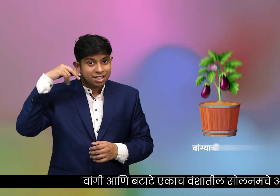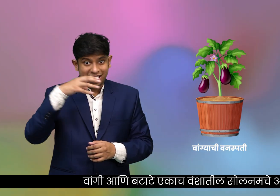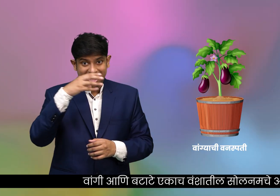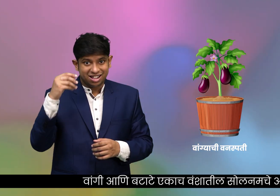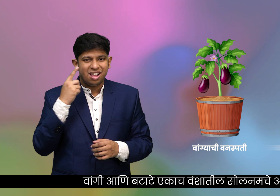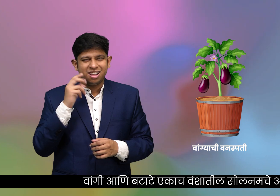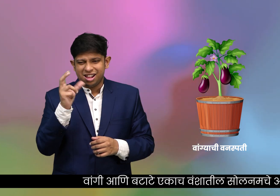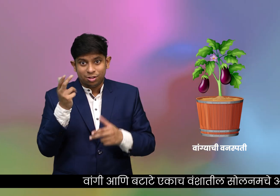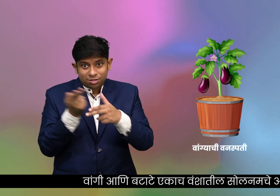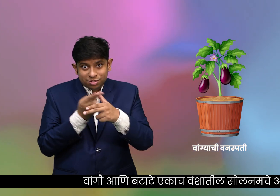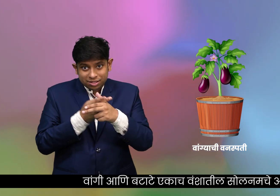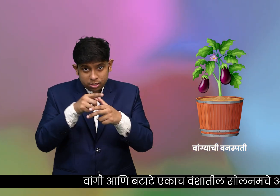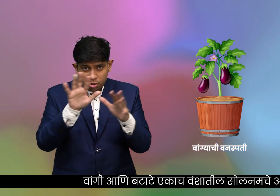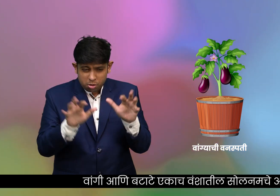सोलमचे आहेत,